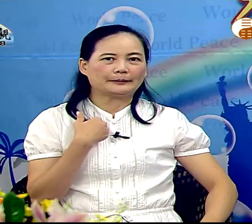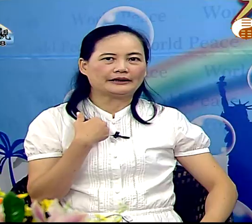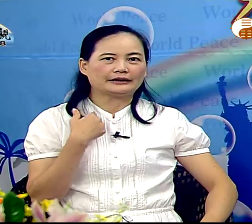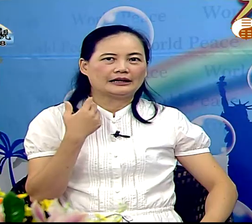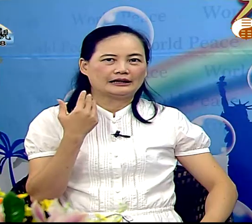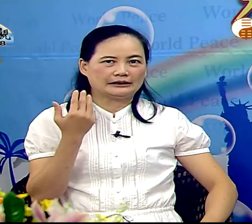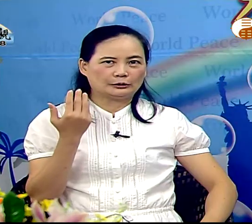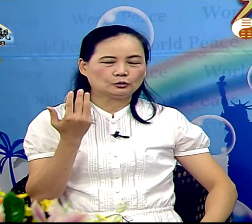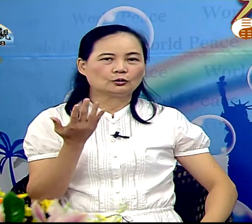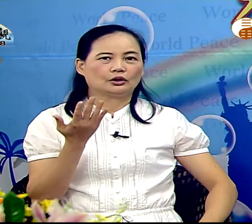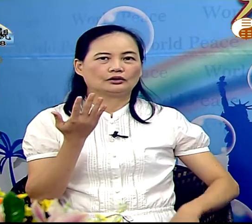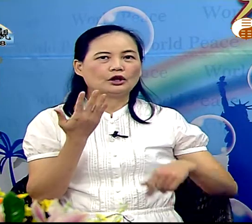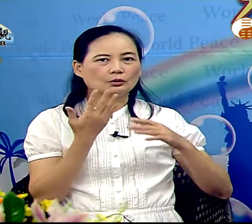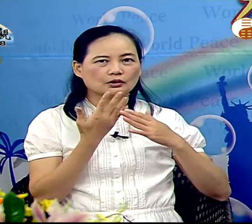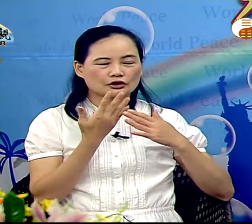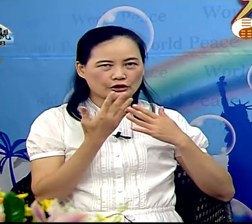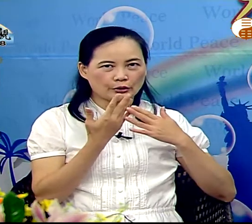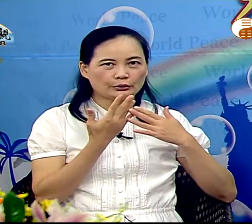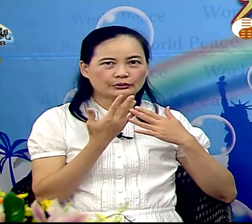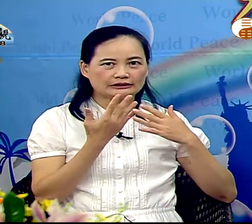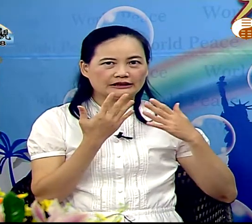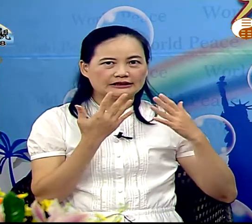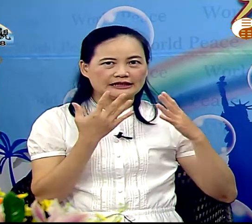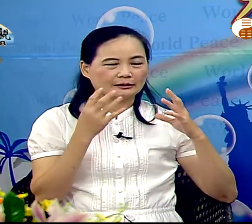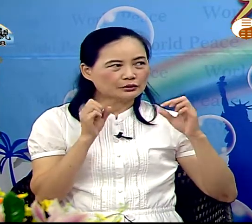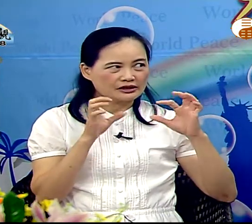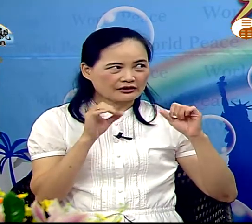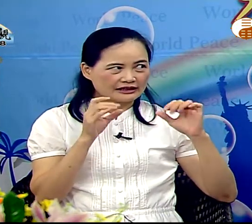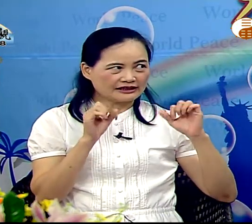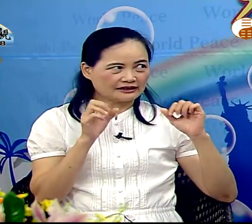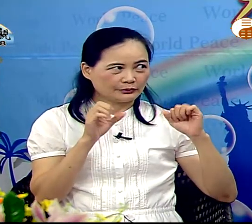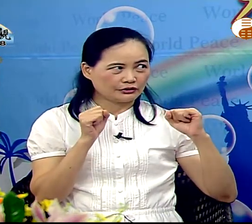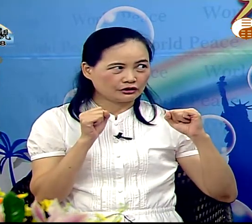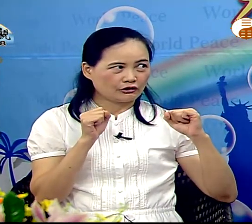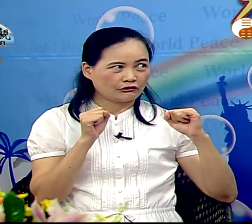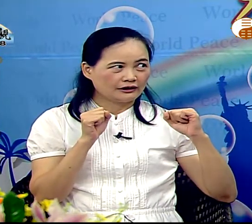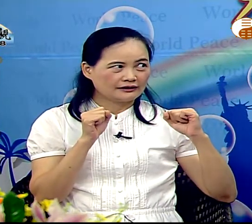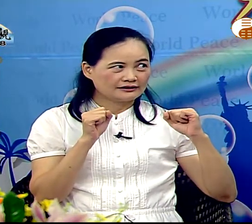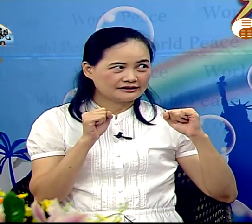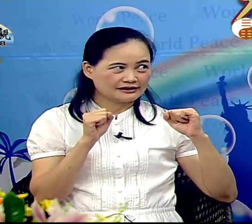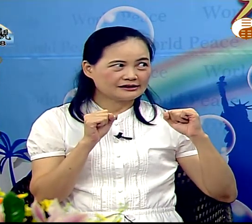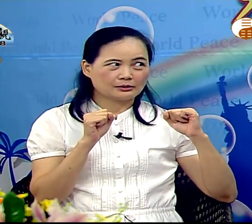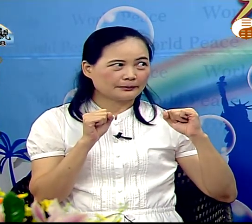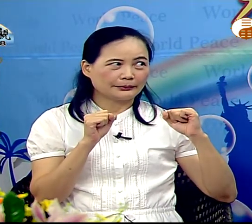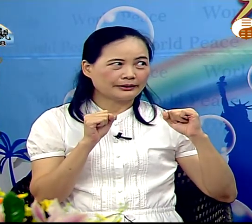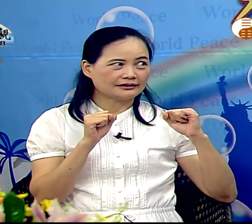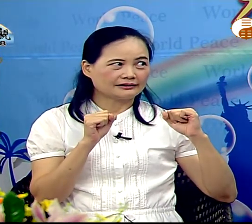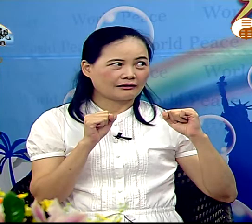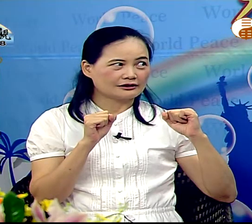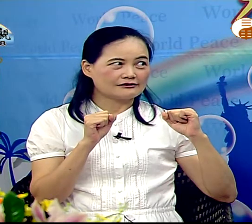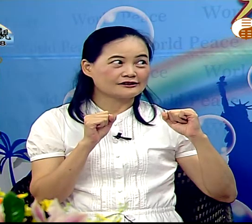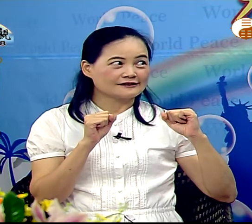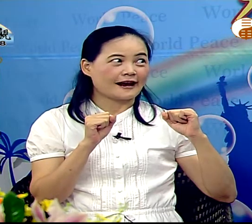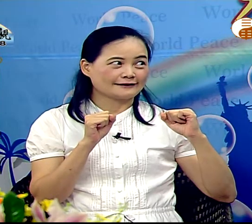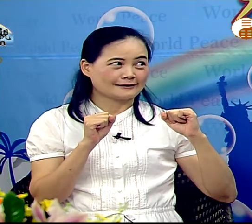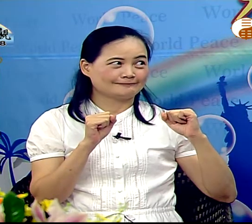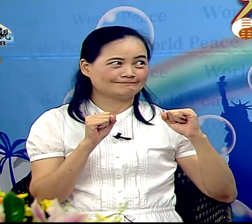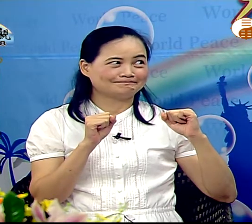们如果透过手的这个末梢神经的运动，其实我们不会得老人痴呆症。 哦，